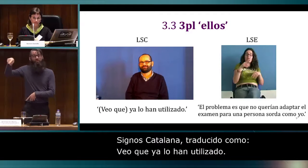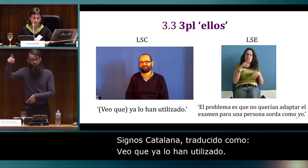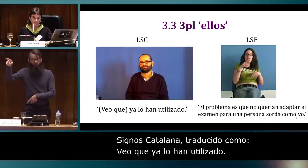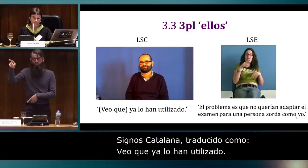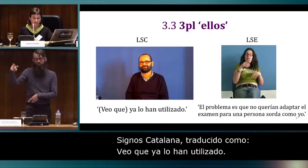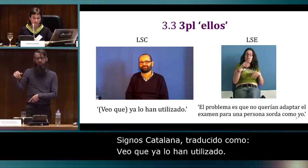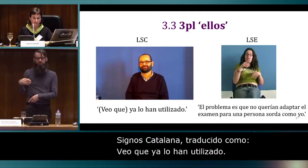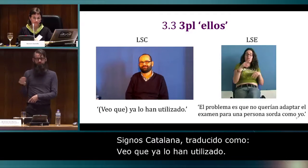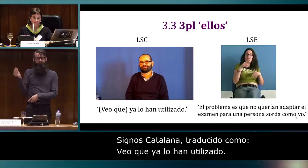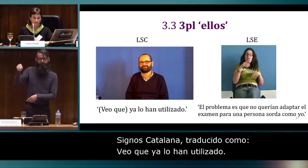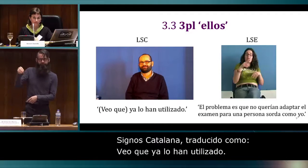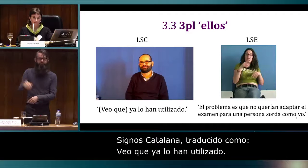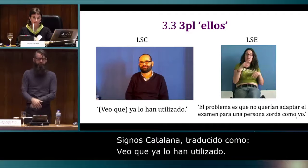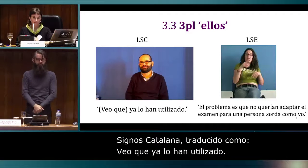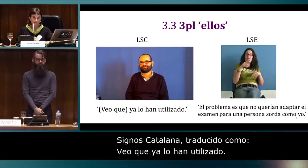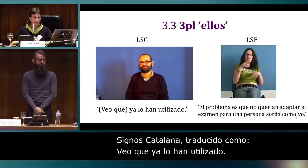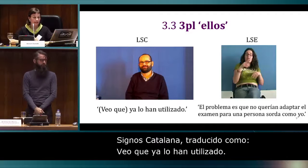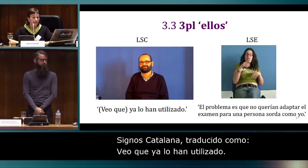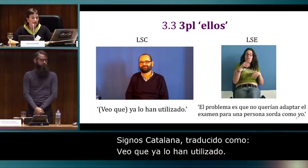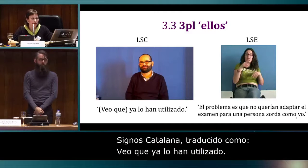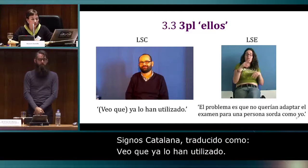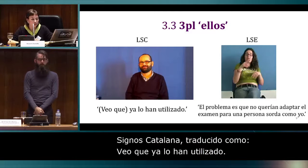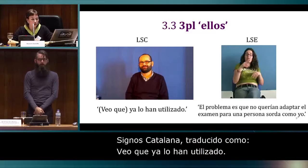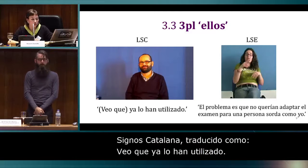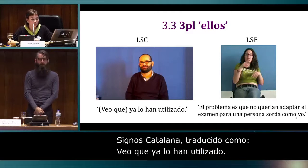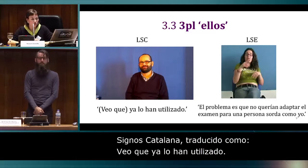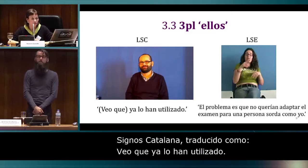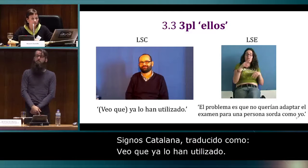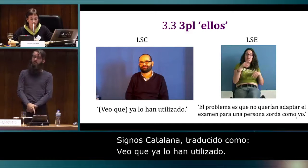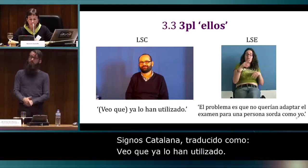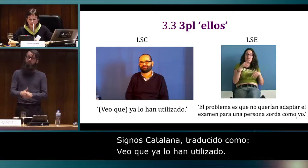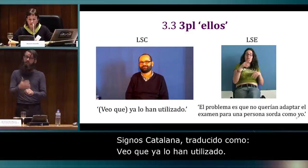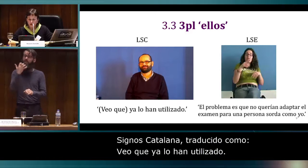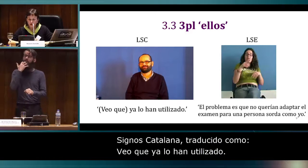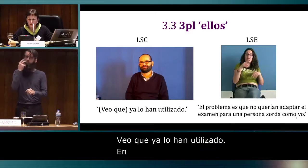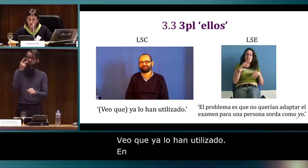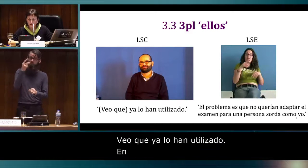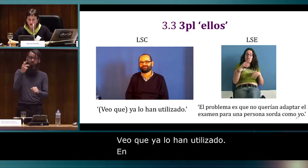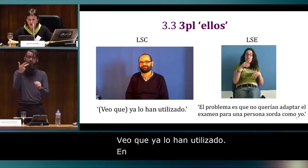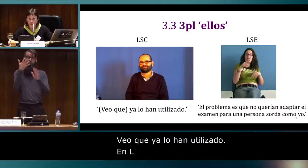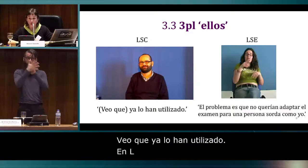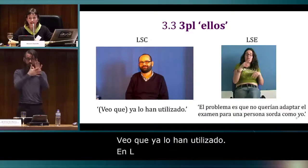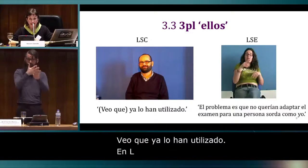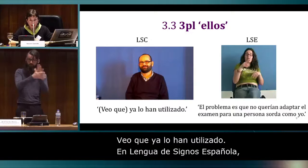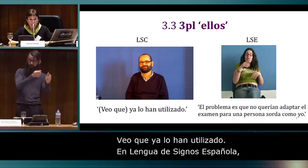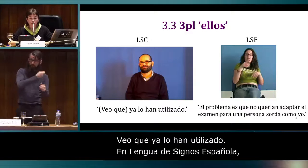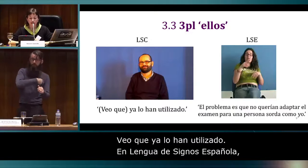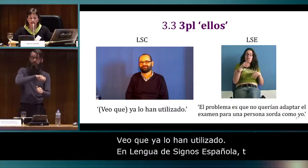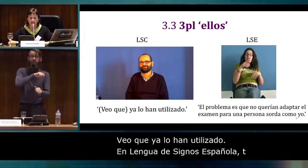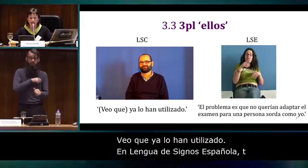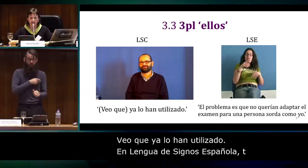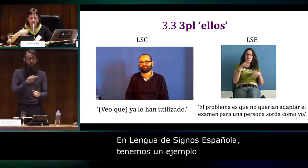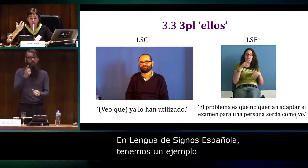En lengua de signos española Tenemos un ejemplo parecido con el pronombre